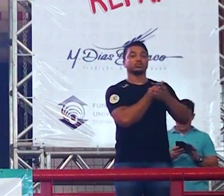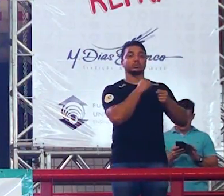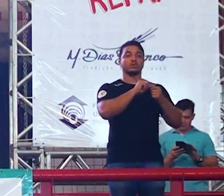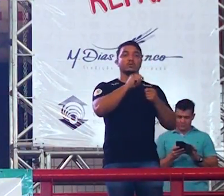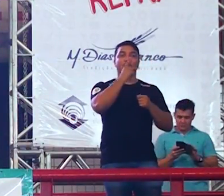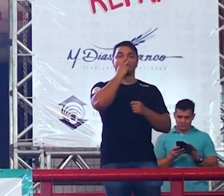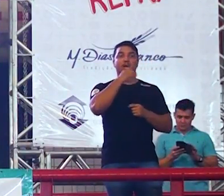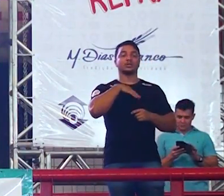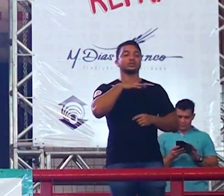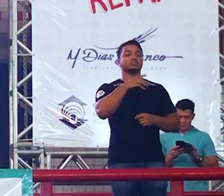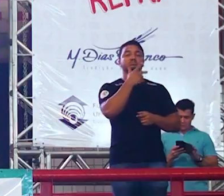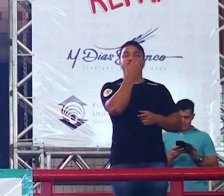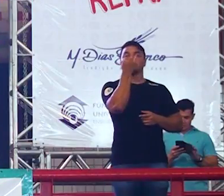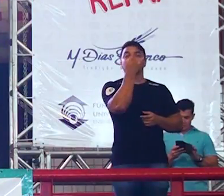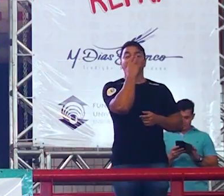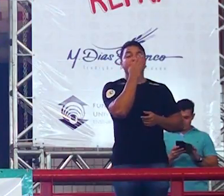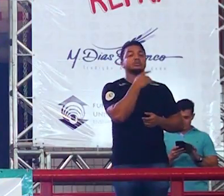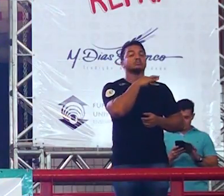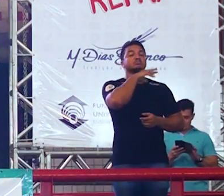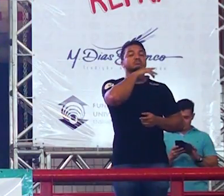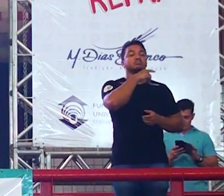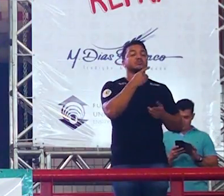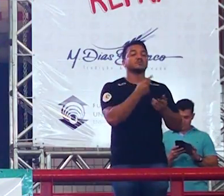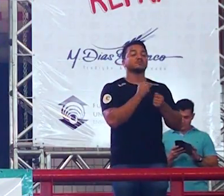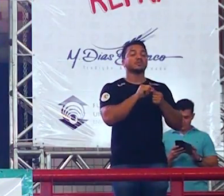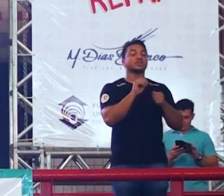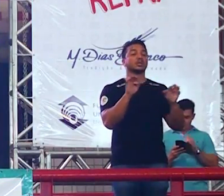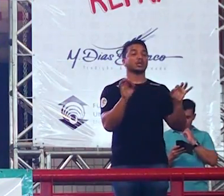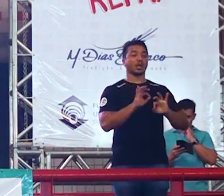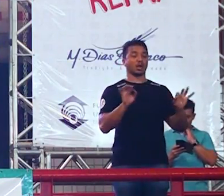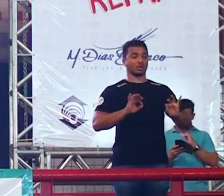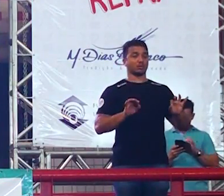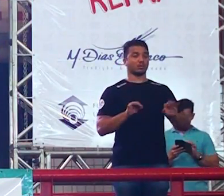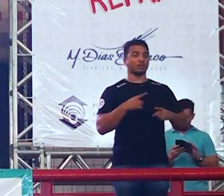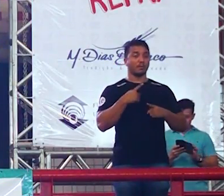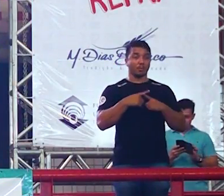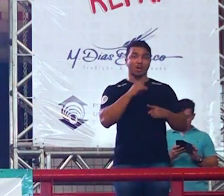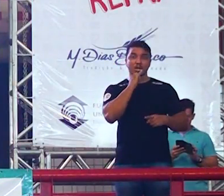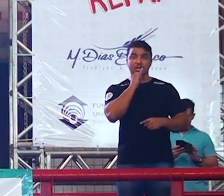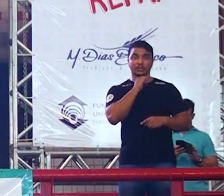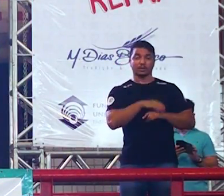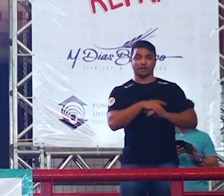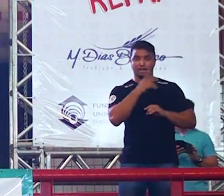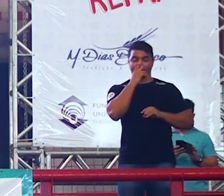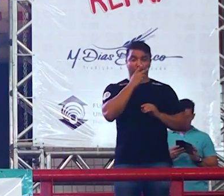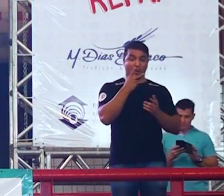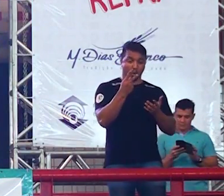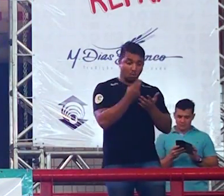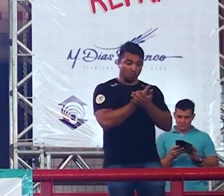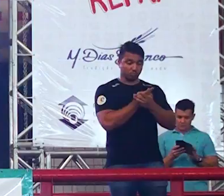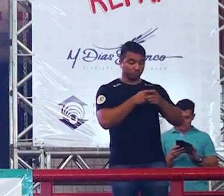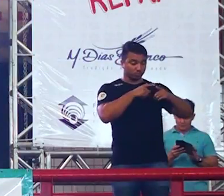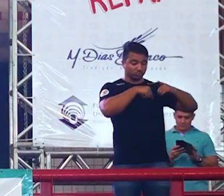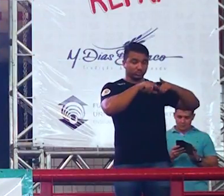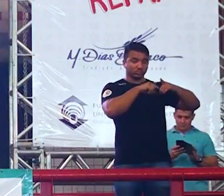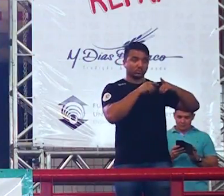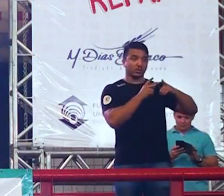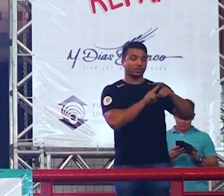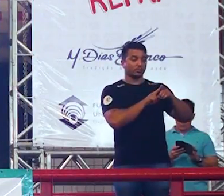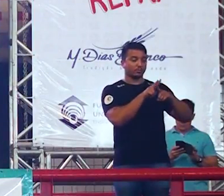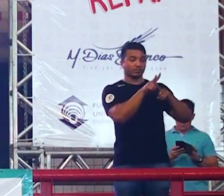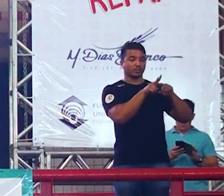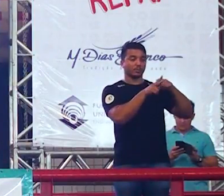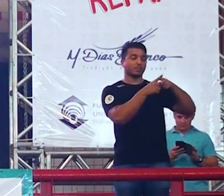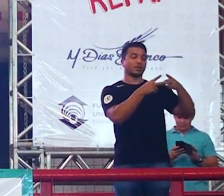não tem fundamento. Por quê? Porque quando se fez a secção dos ductos